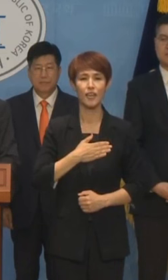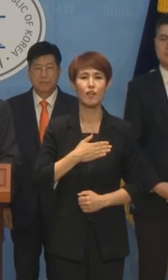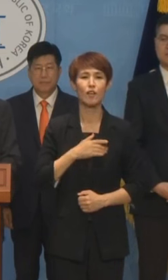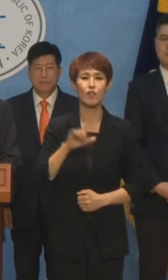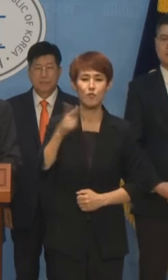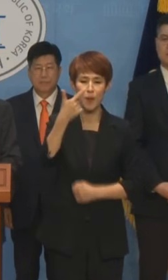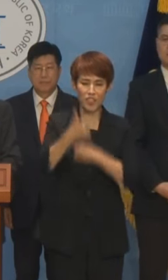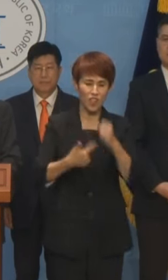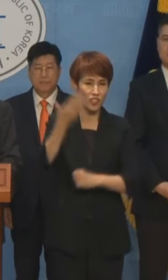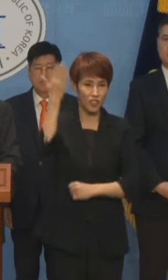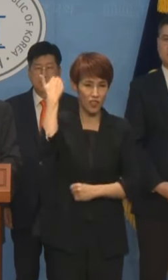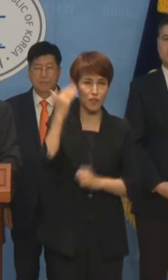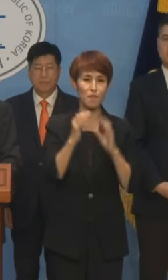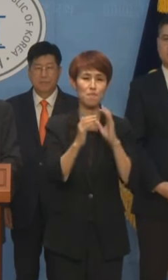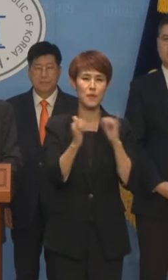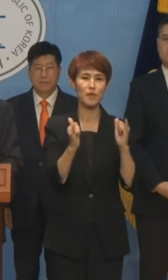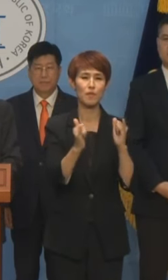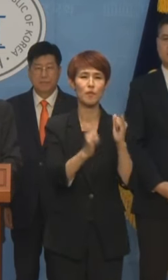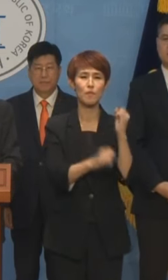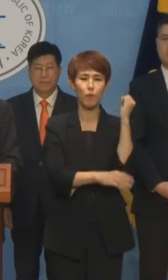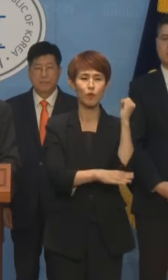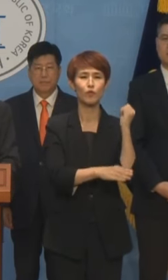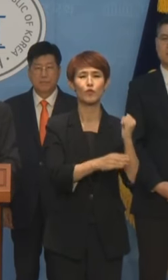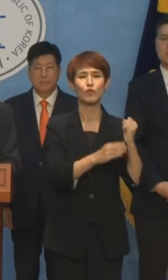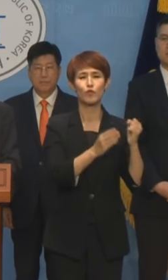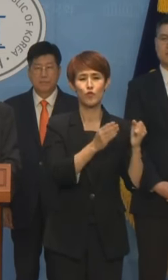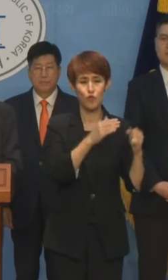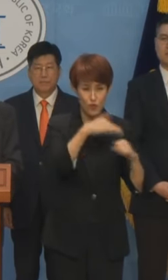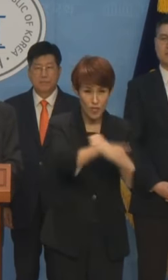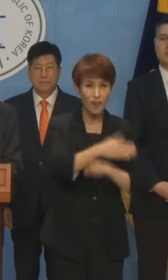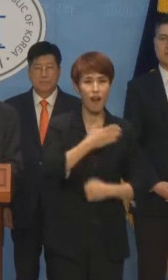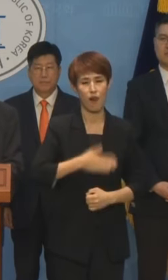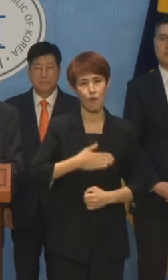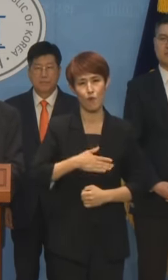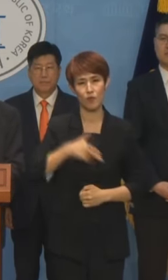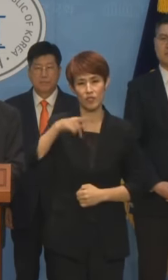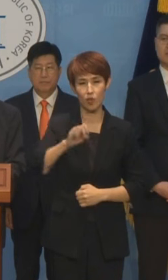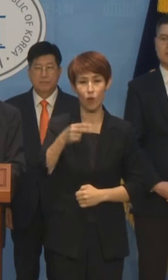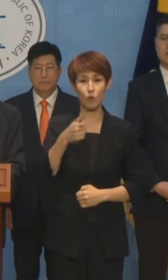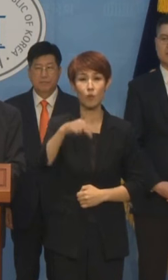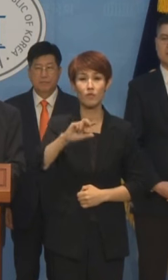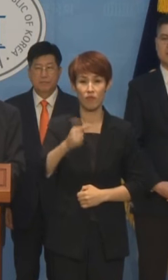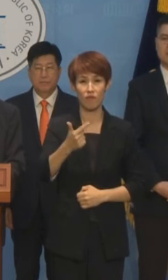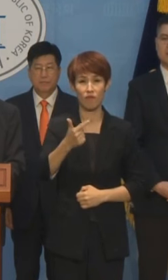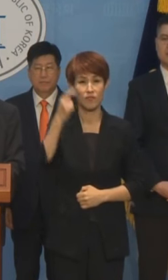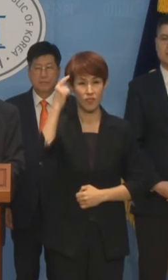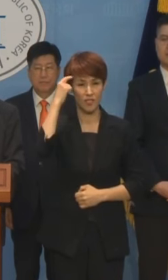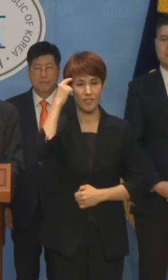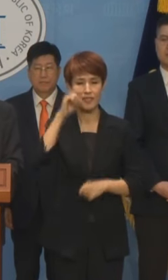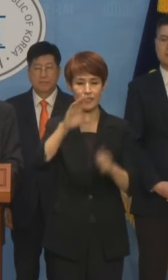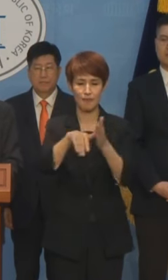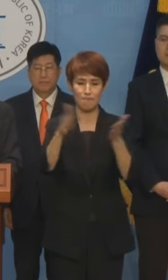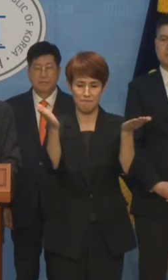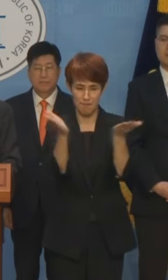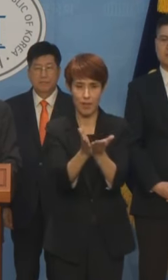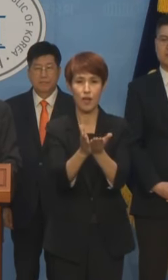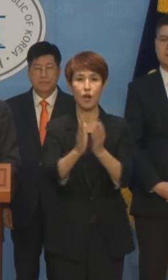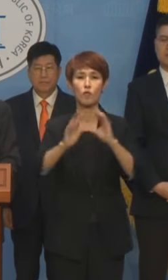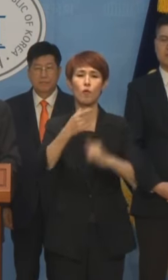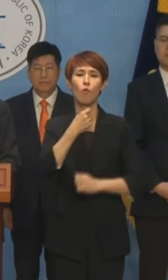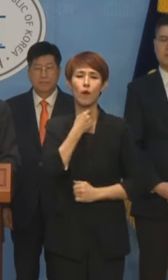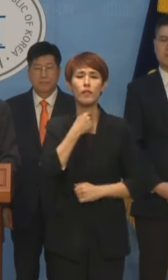전 민본주의 계민수전을 알고 정도전 정신을 이 시대에 맞게 국민이 원하는